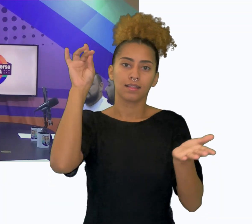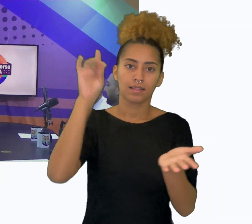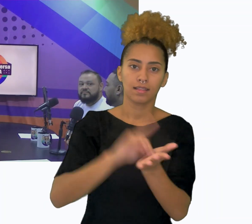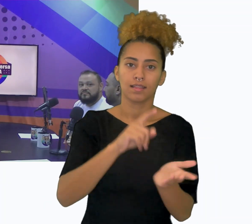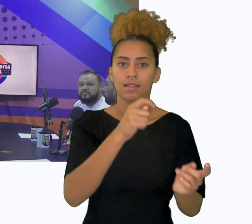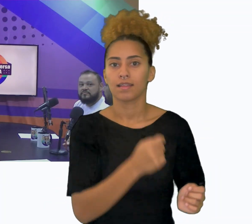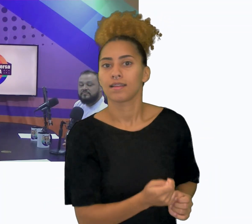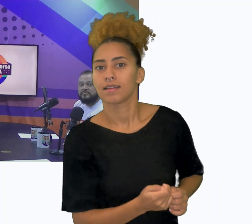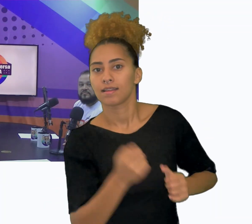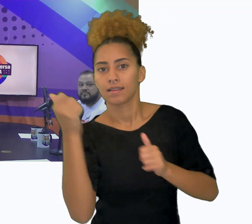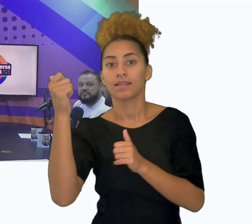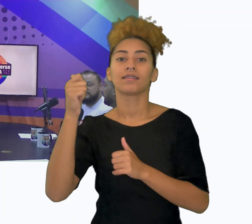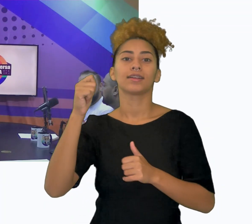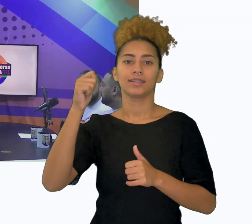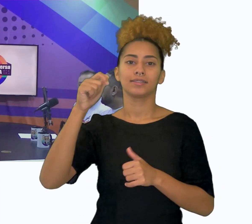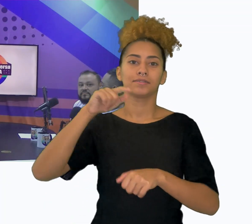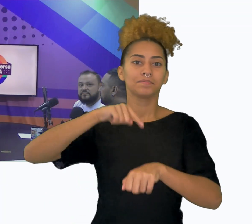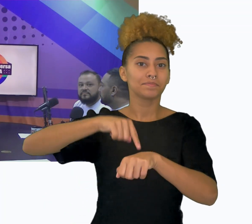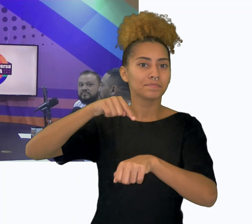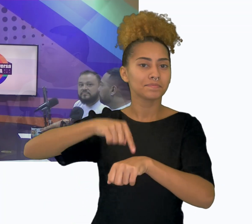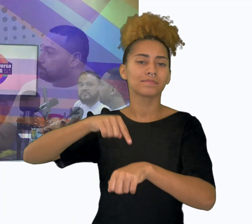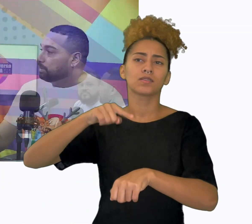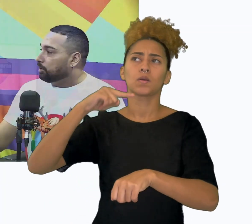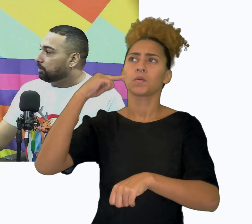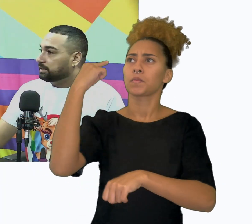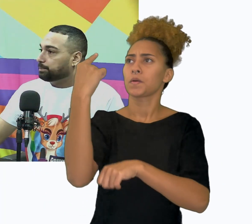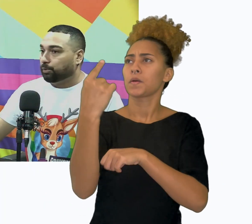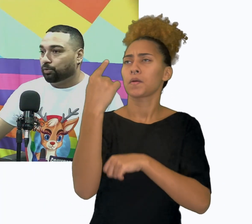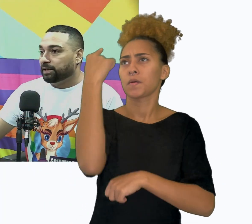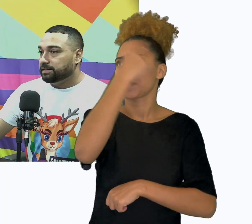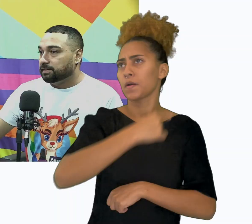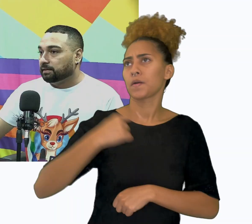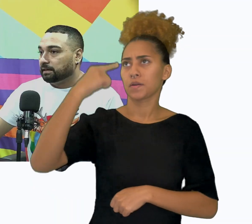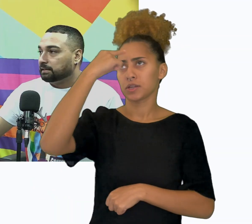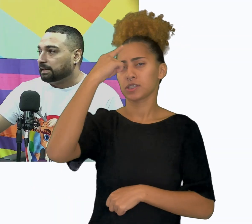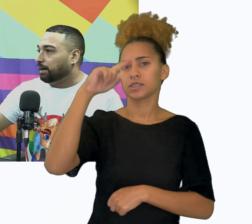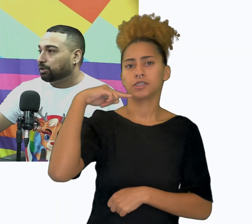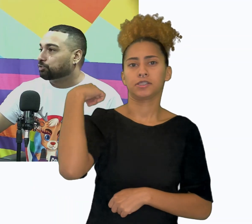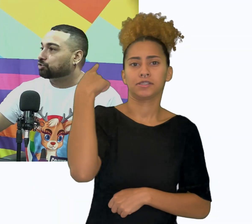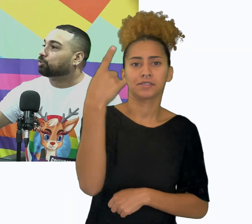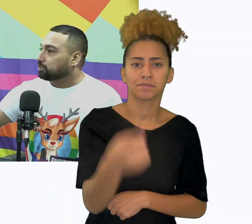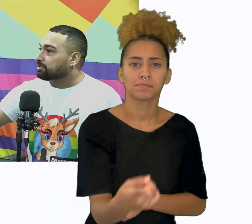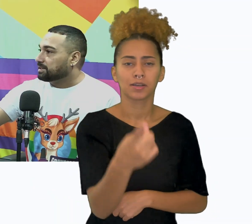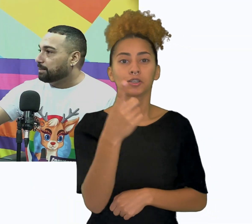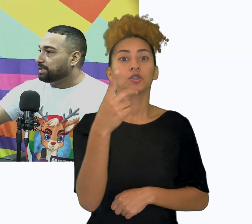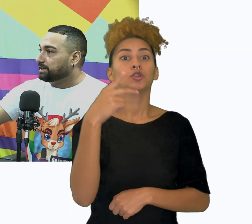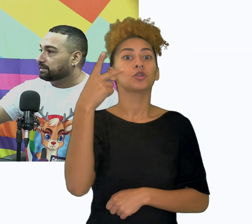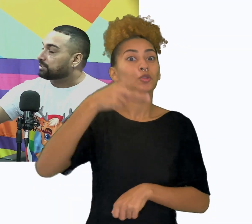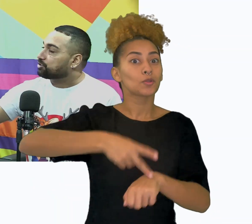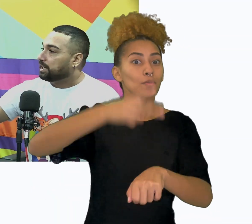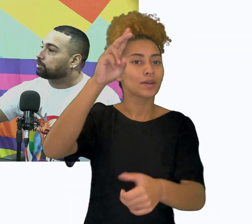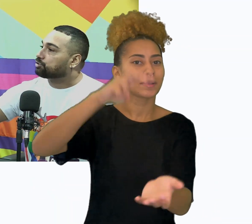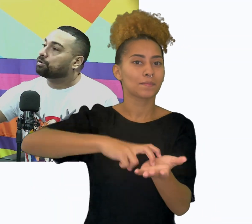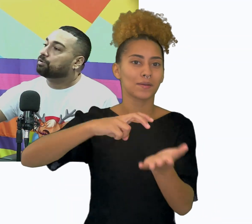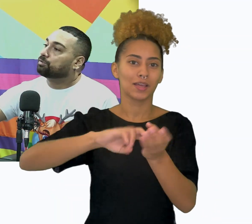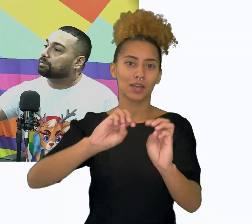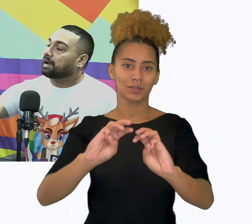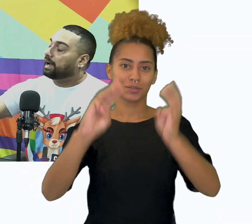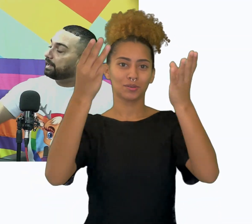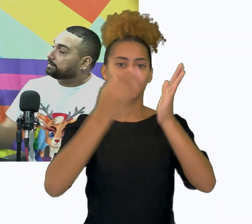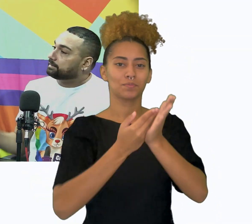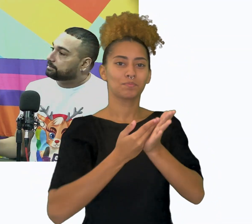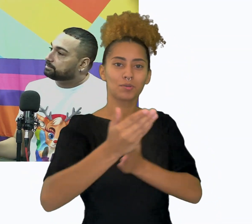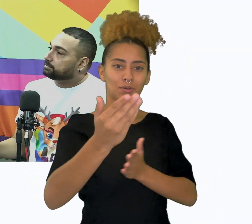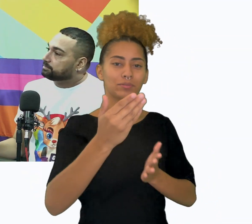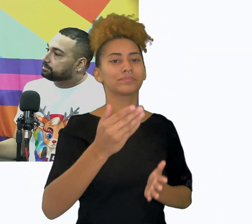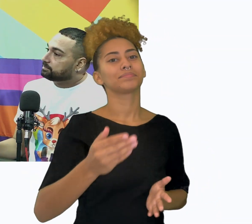assim, virava o ano, aí 1 hora depois, a hora do show, 2 horas da manhã, 2 né? horas Já da era manhã. o show. Eu fiz Aí-